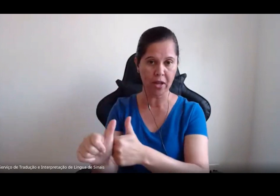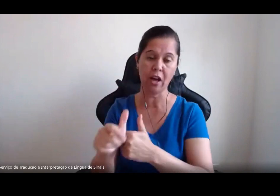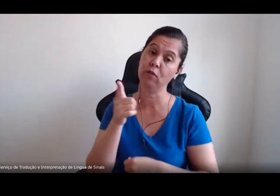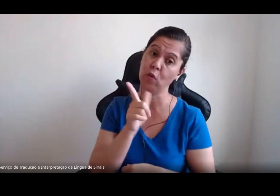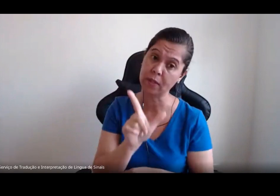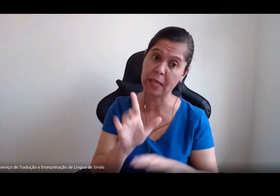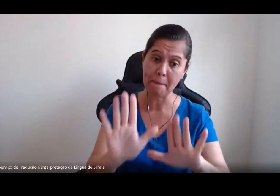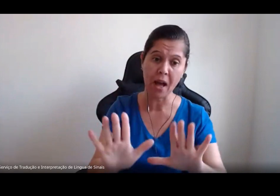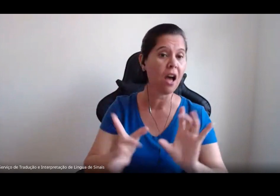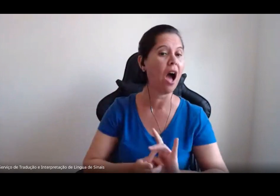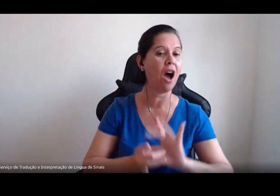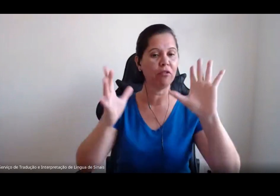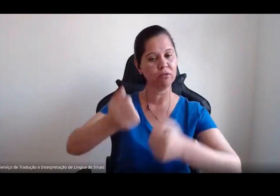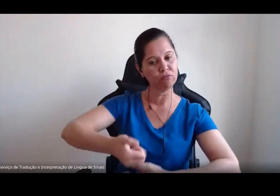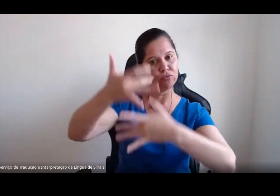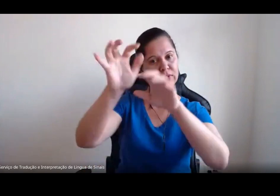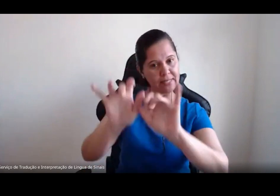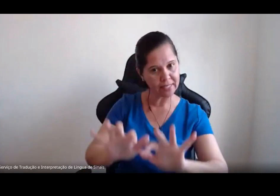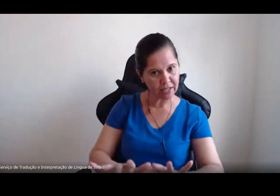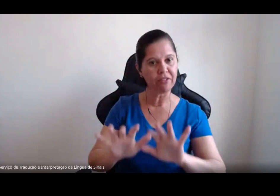coisas, mas fiquem à vontade, tá?